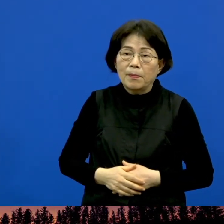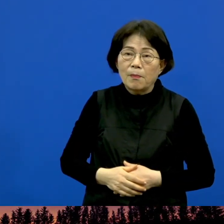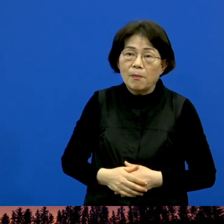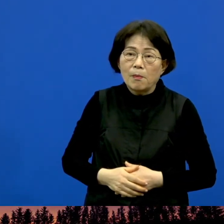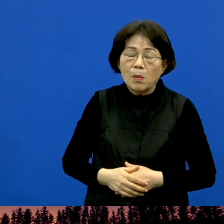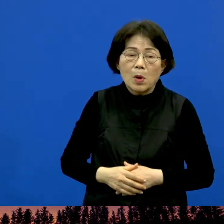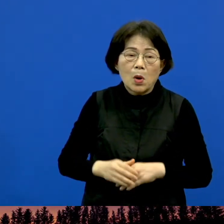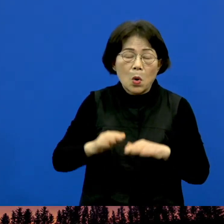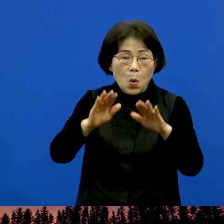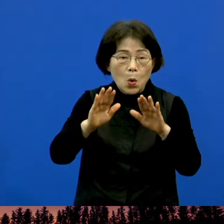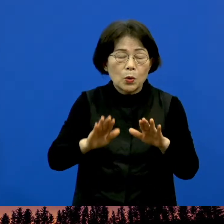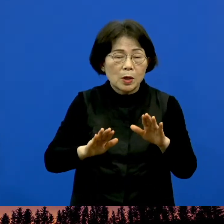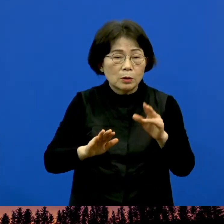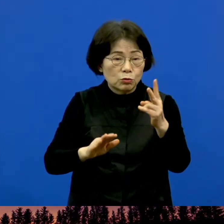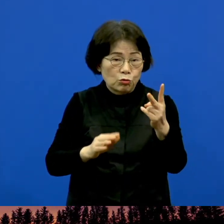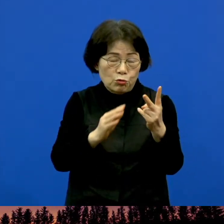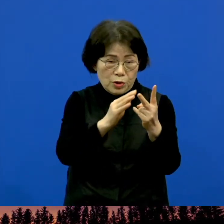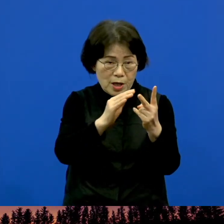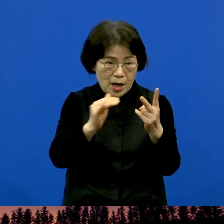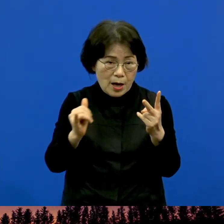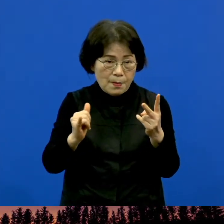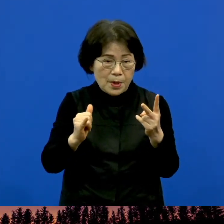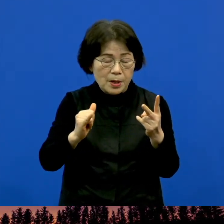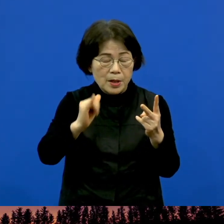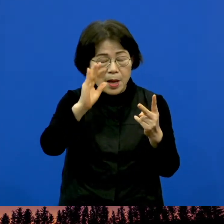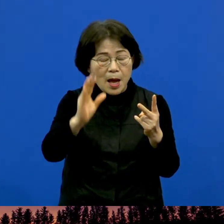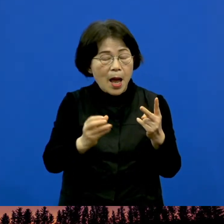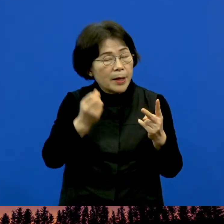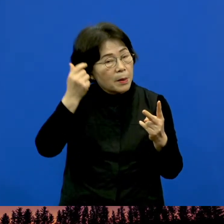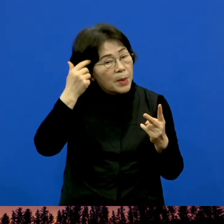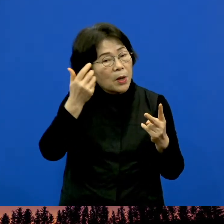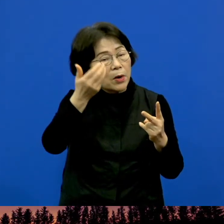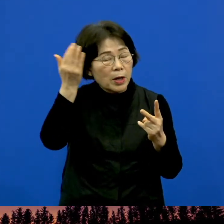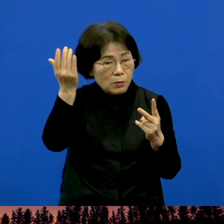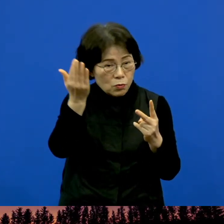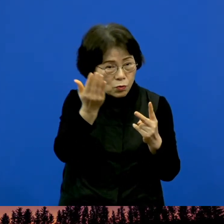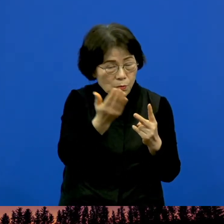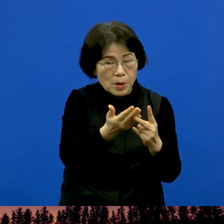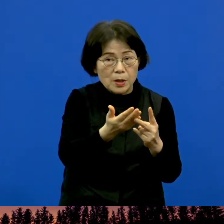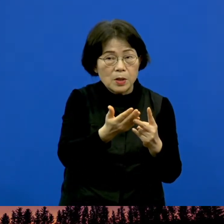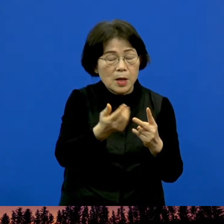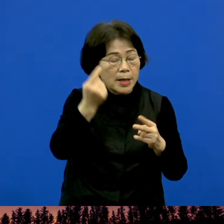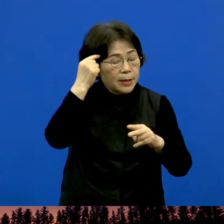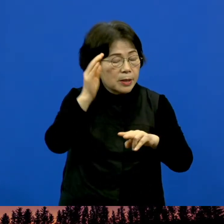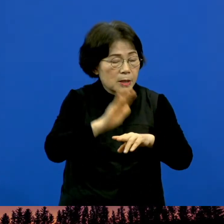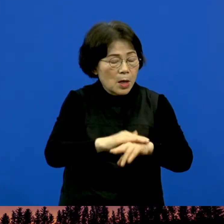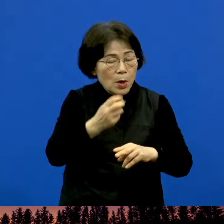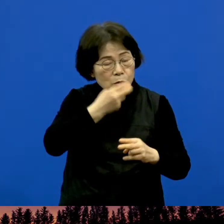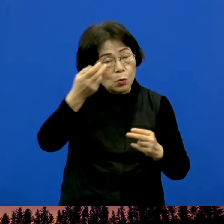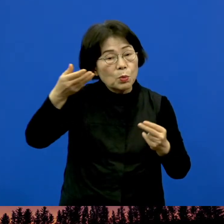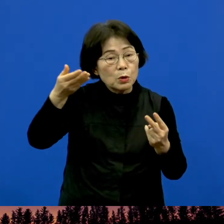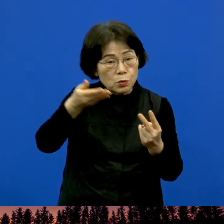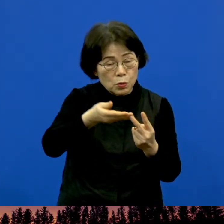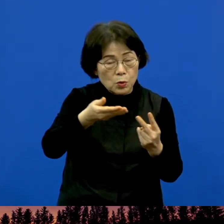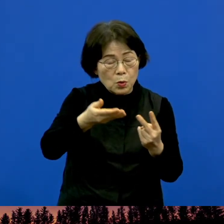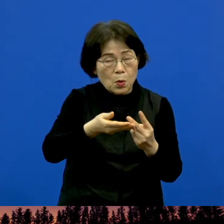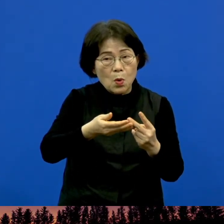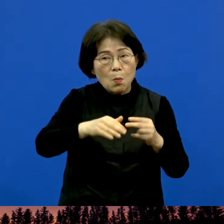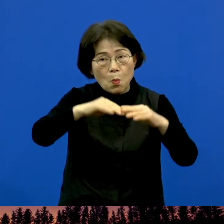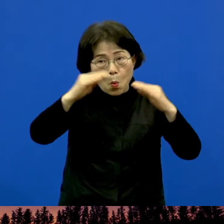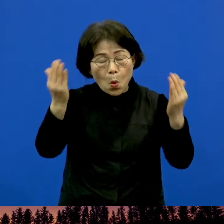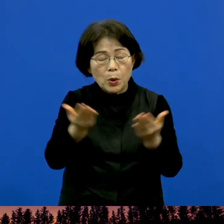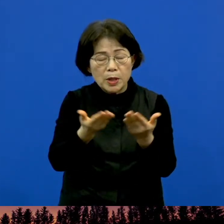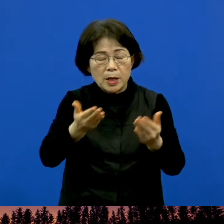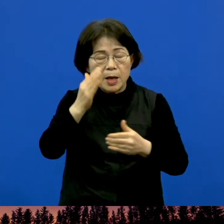자, 오늘 브살렐과 오홀리압은 하나님의 영의 충만함을 받고 헌신하게 됩니다. 하나님께서 그들에게 지혜와 총명을 부어주시는 것이죠. 그래서 모든